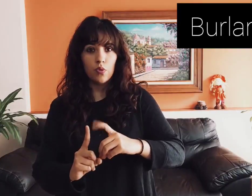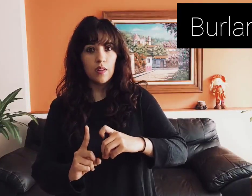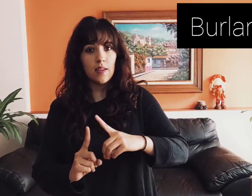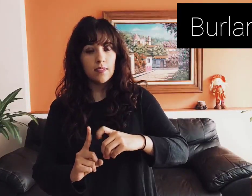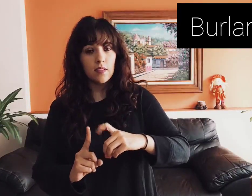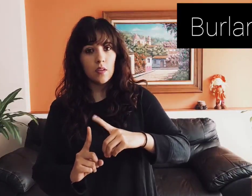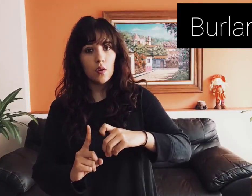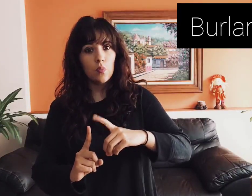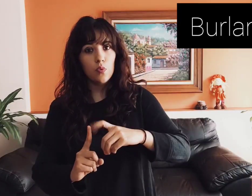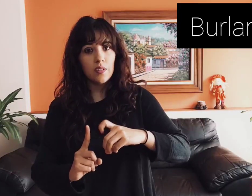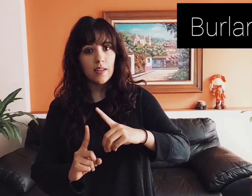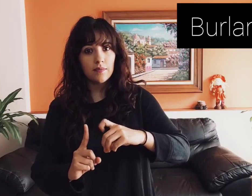Burlarse o burla.